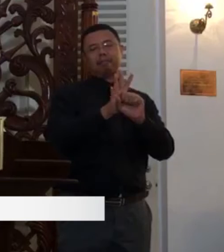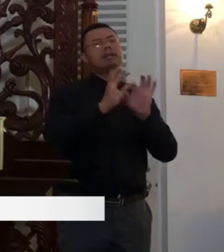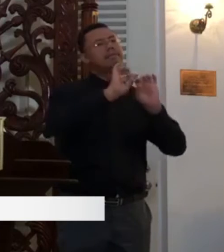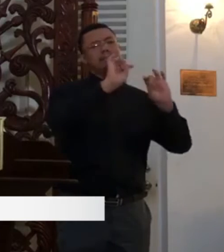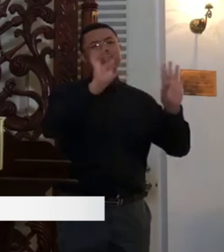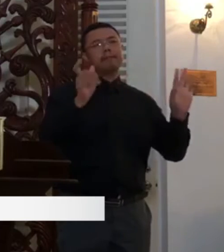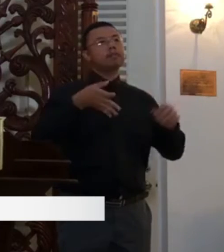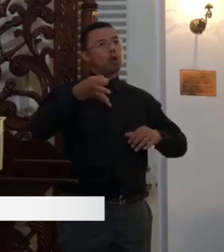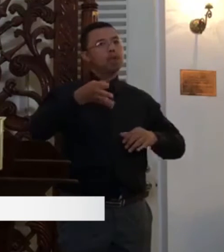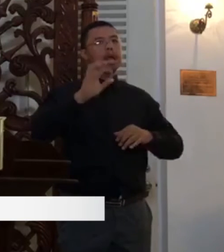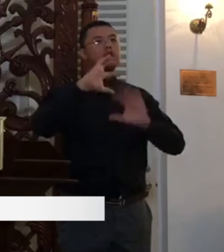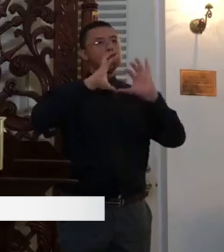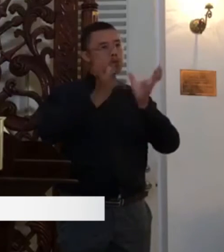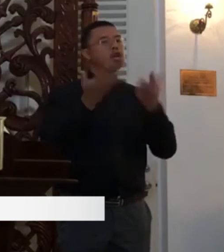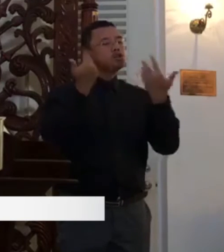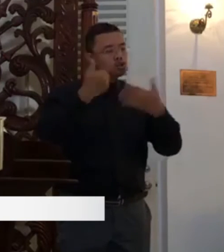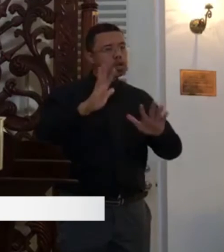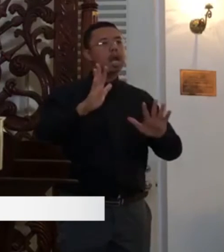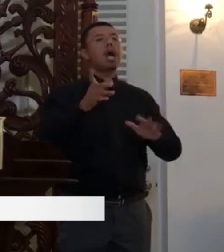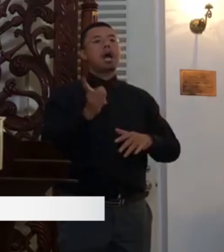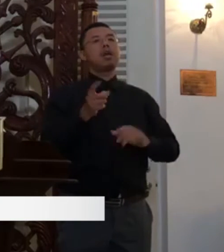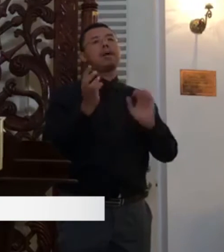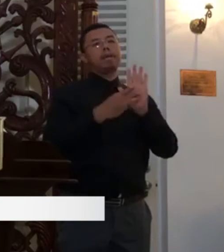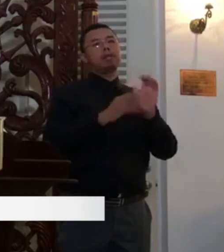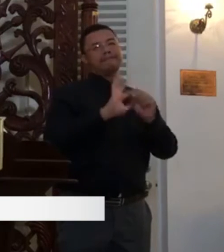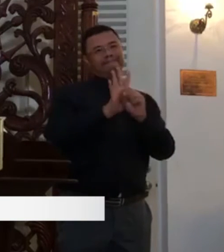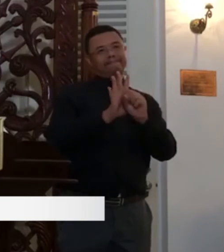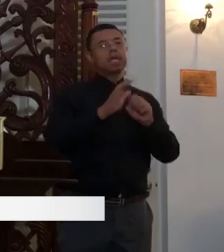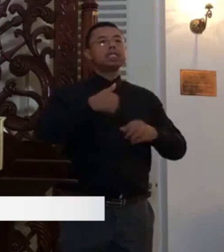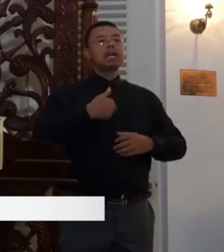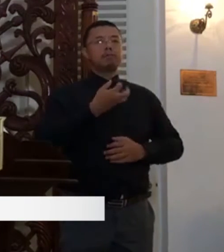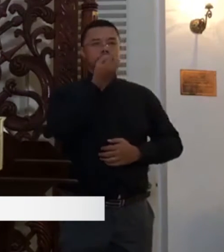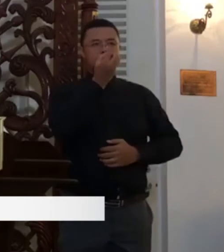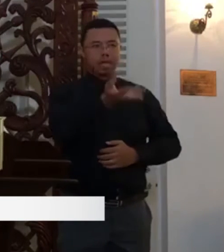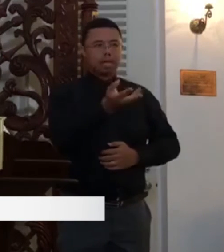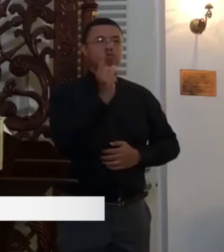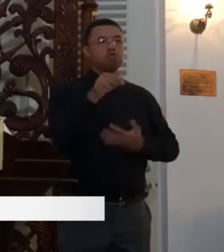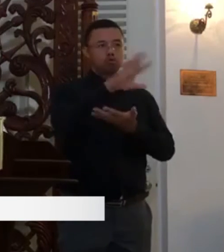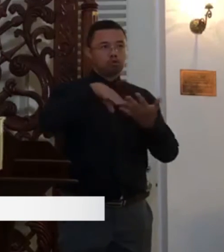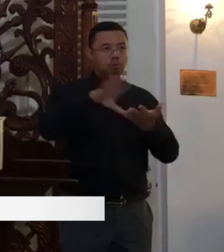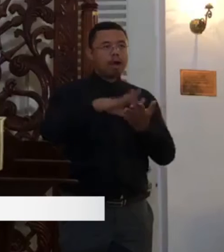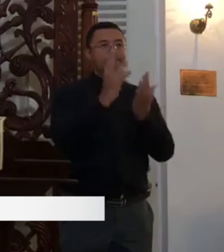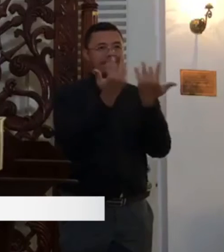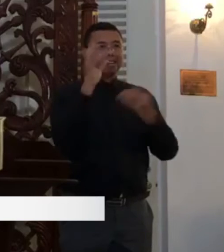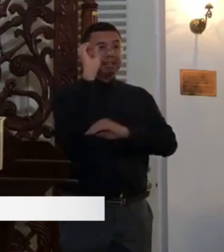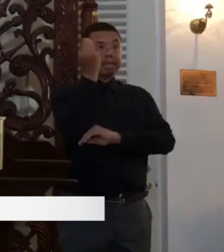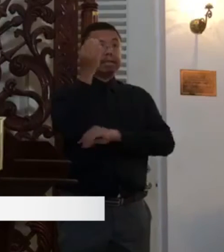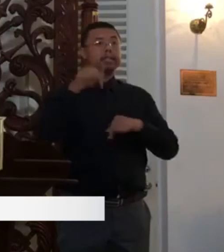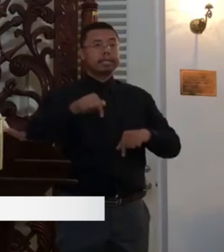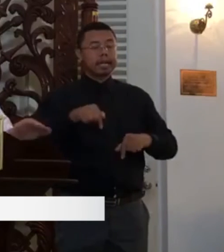Berbagai kota di dunia menghadapi masalah yang sama. Karena itu saya ingin menyampaikan kepada semuanya, pada seluruh masyarakat